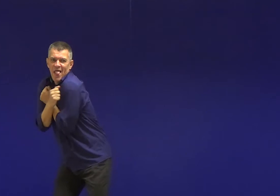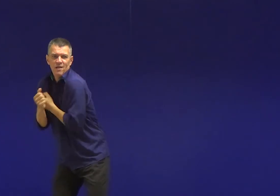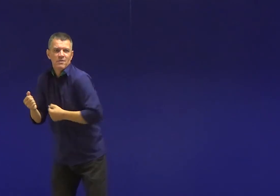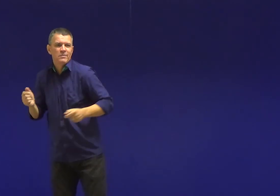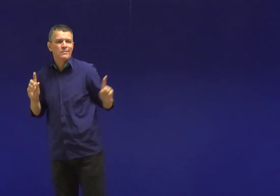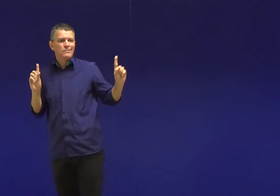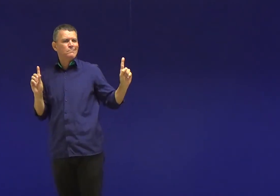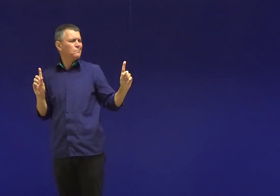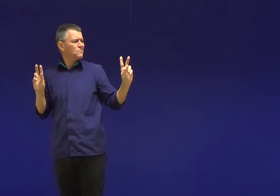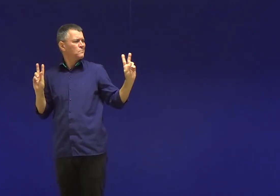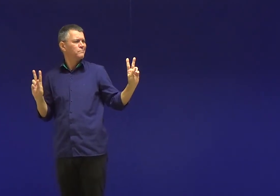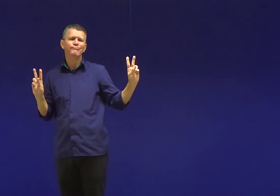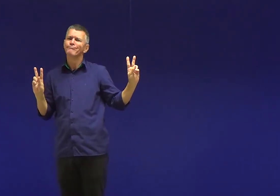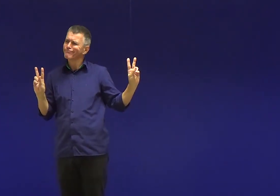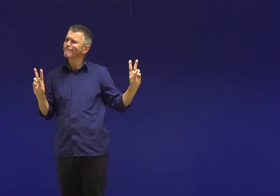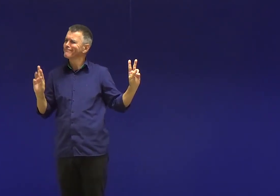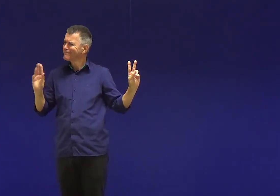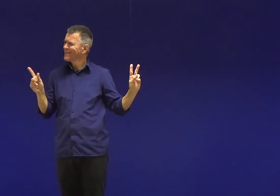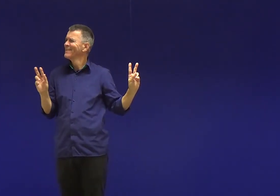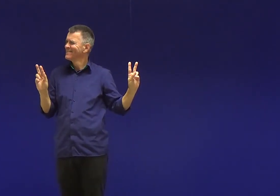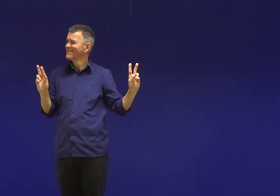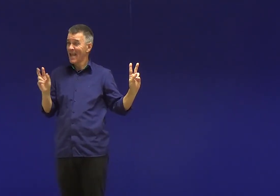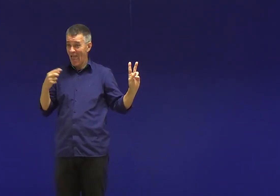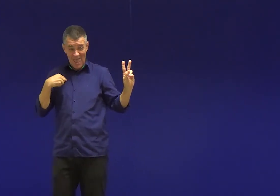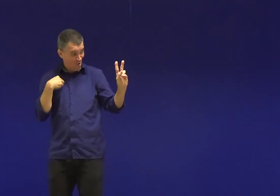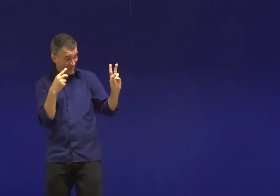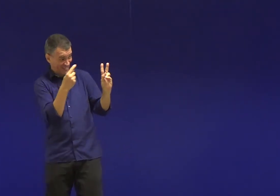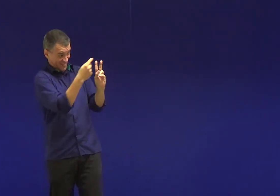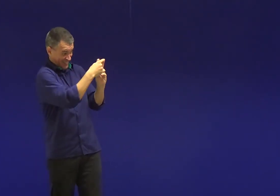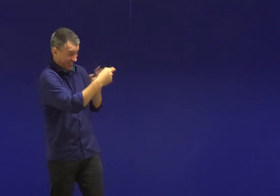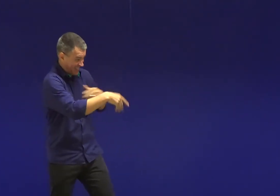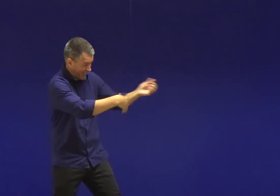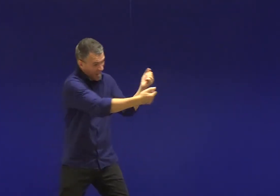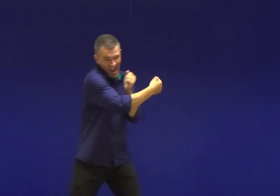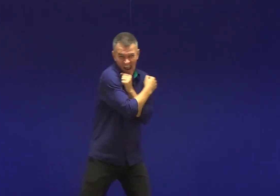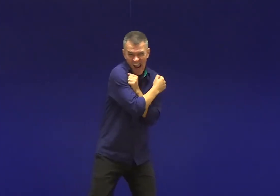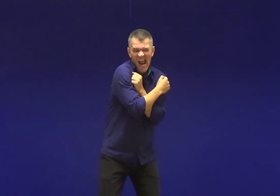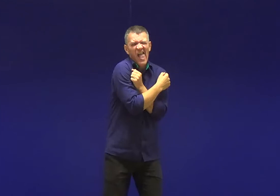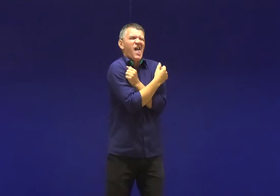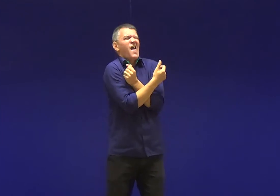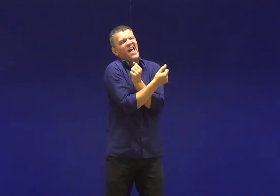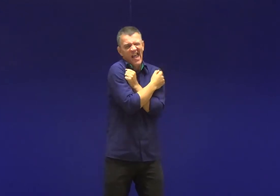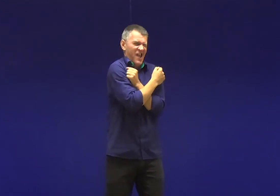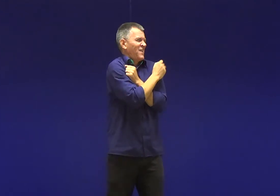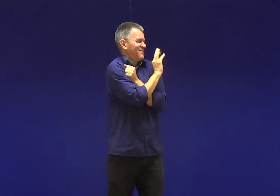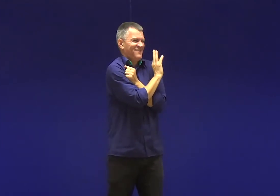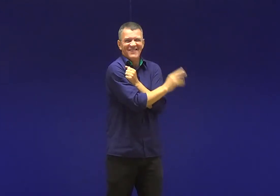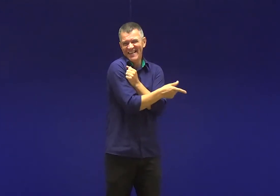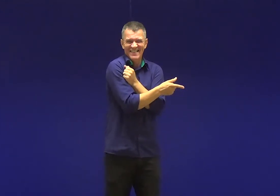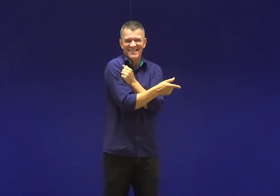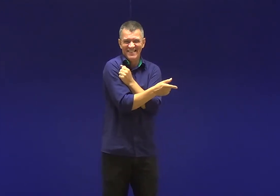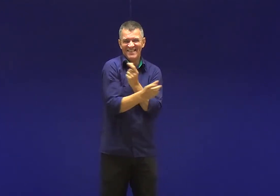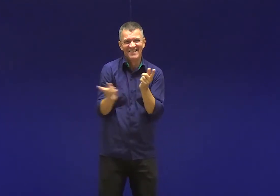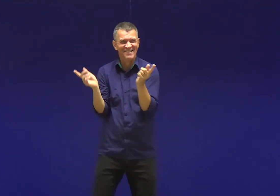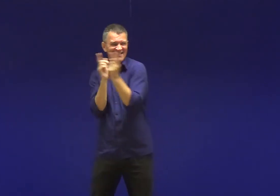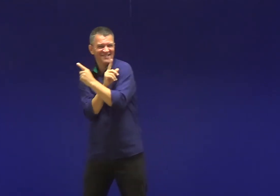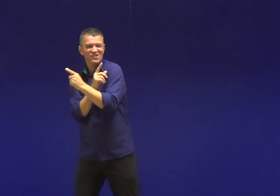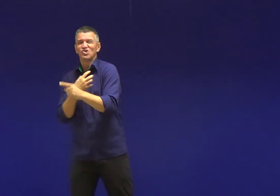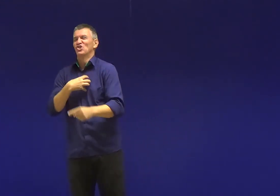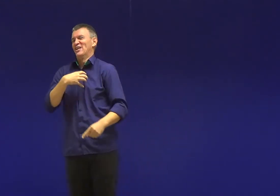questão natural, né? Aconteceu. E minha filha herdou características minhas, enquanto a outra herdou da